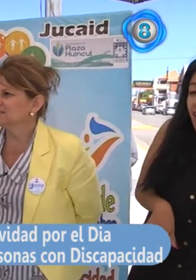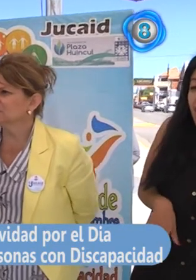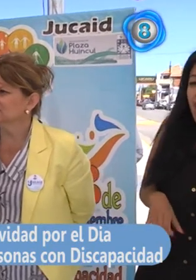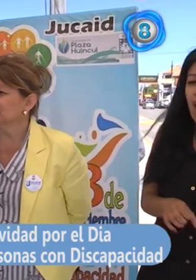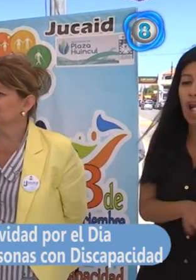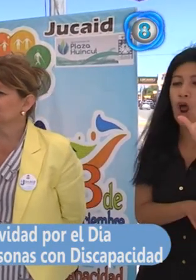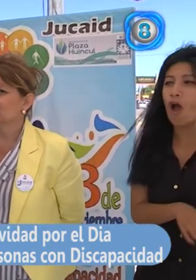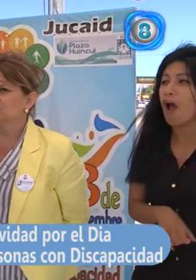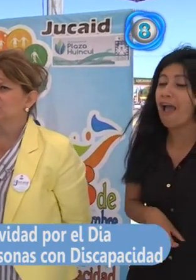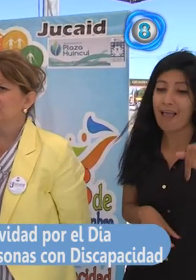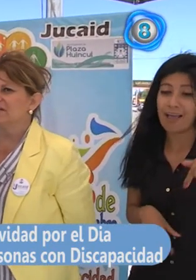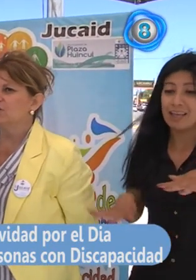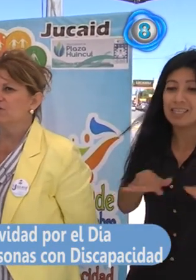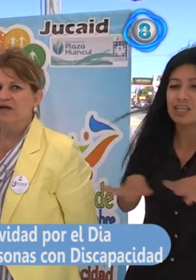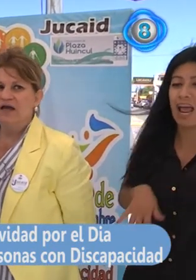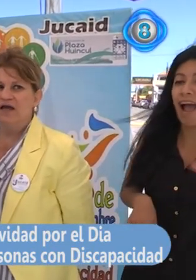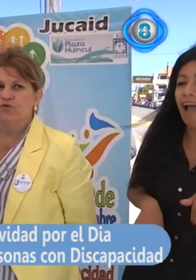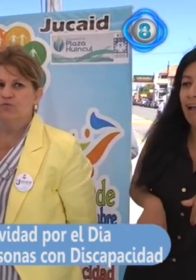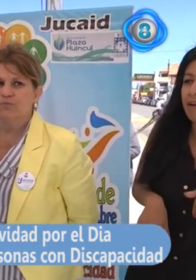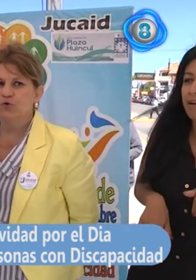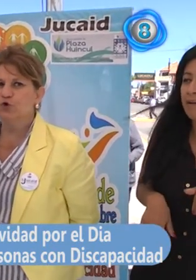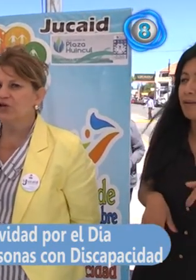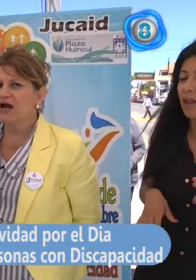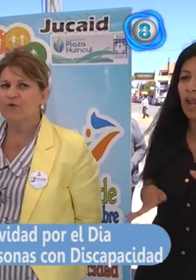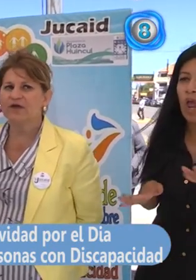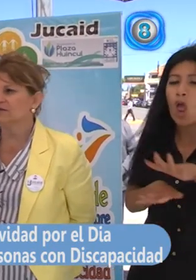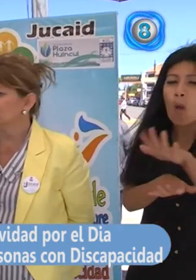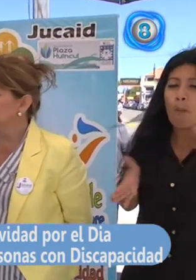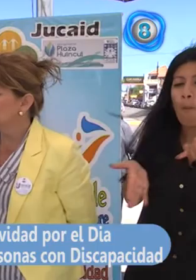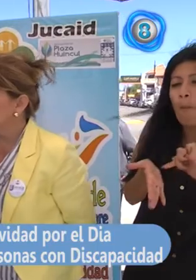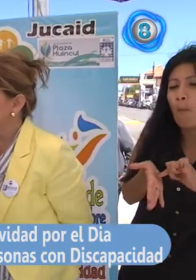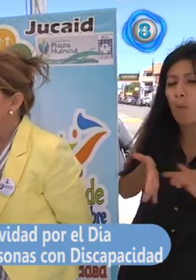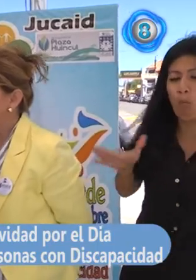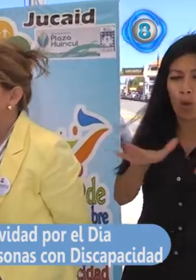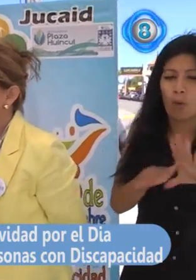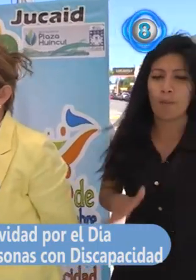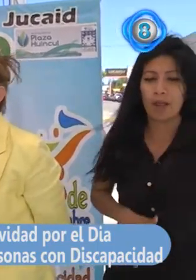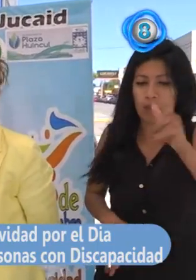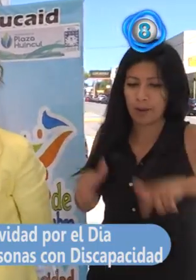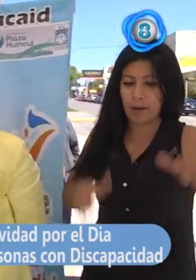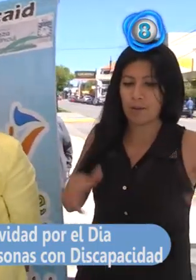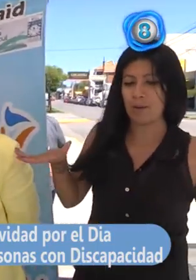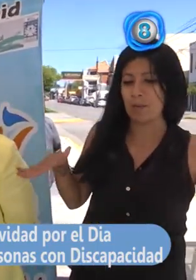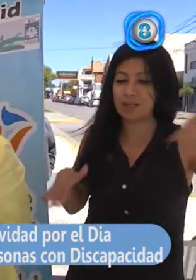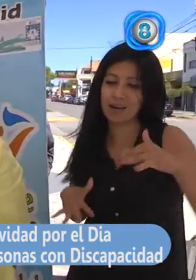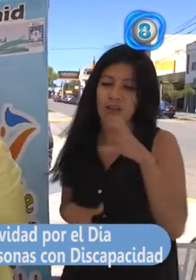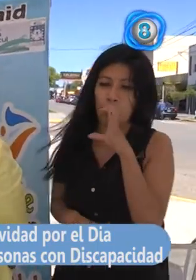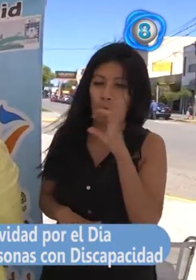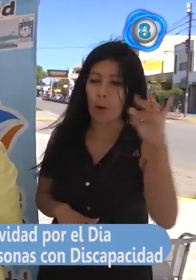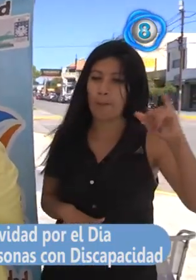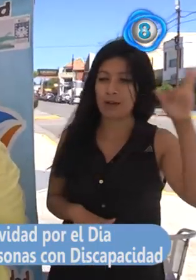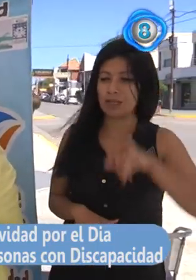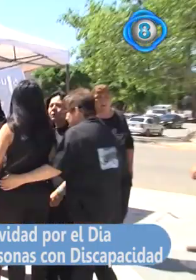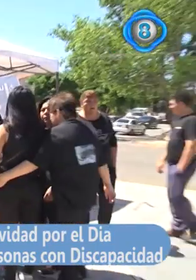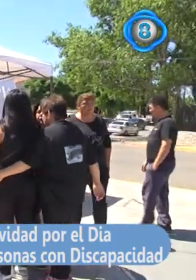Esta actividad se está desarrollando en el reloj, en un punto clave entre las dos comunidades Pezoníncula y Cutralcó. Es